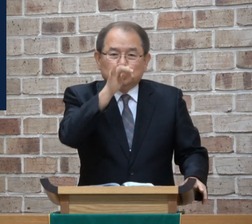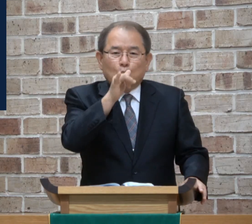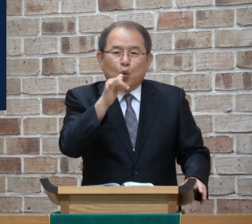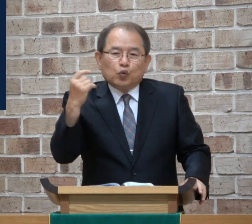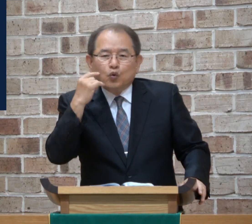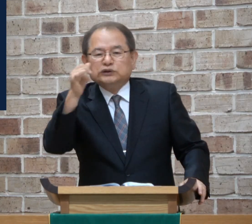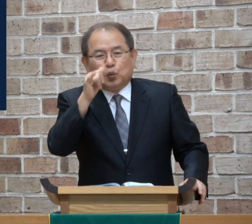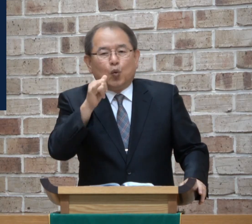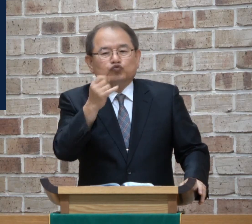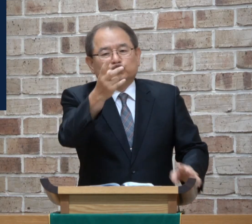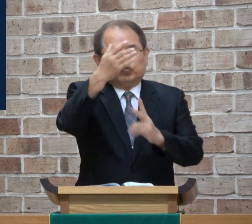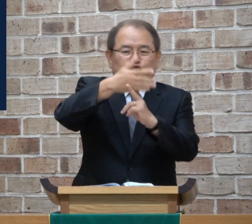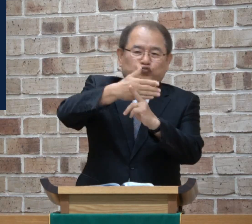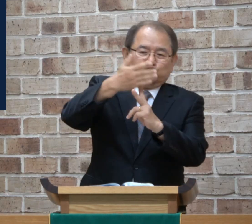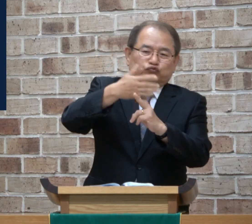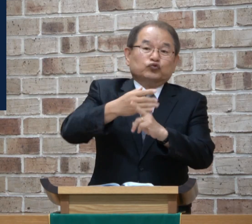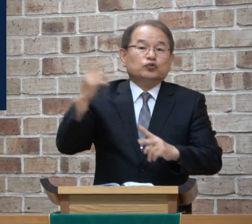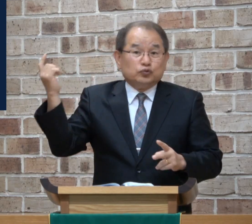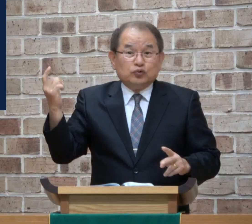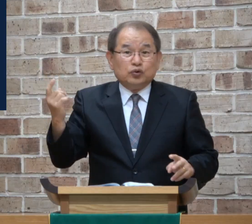우리가 이렇게 둘러보면 두 가지가 있습니다. 항상